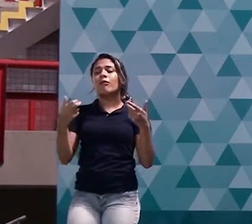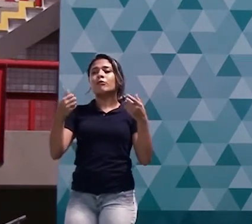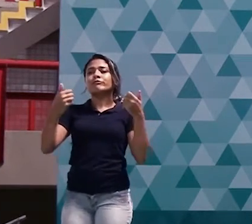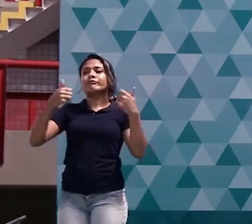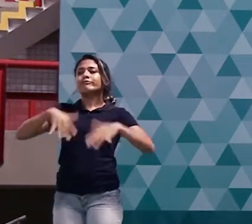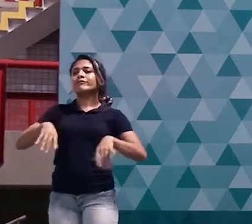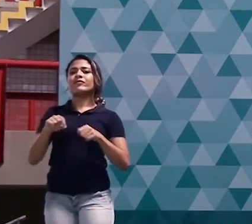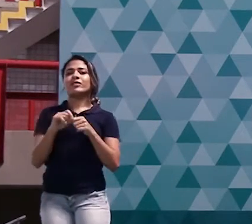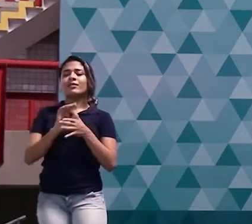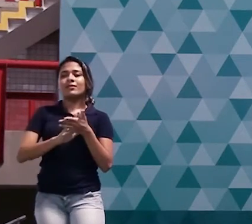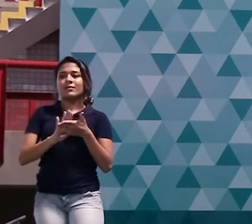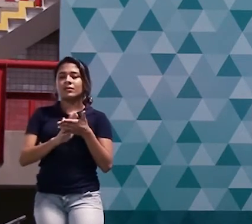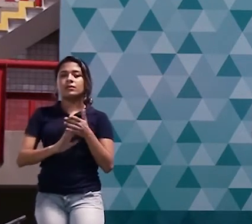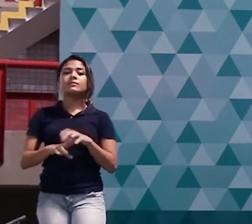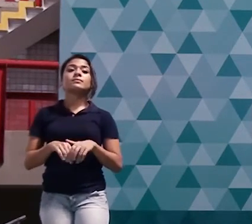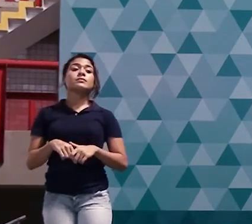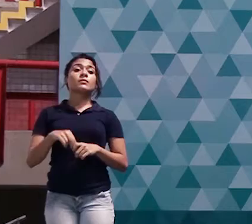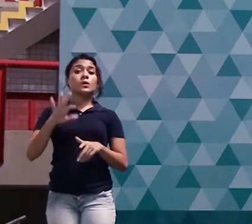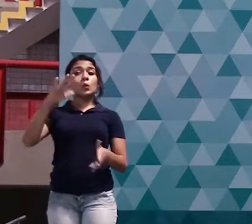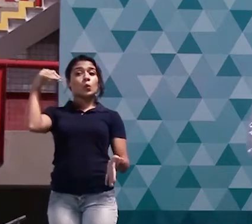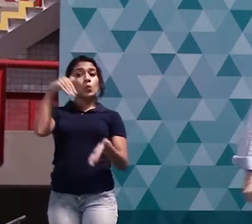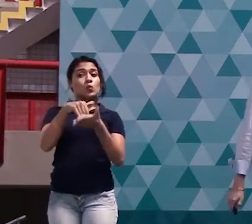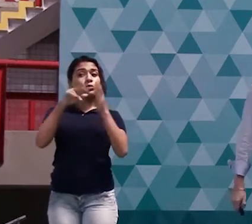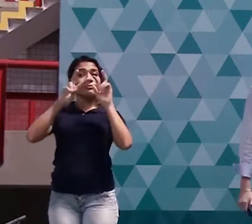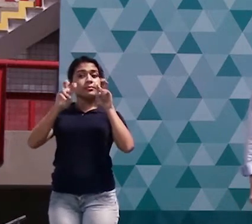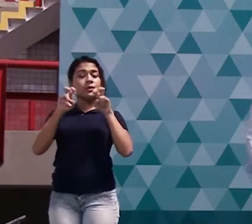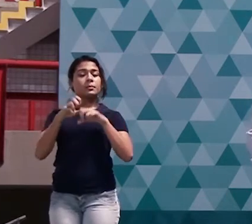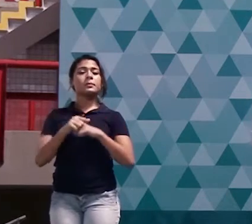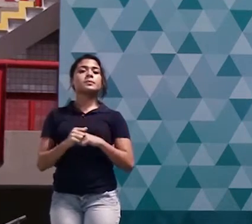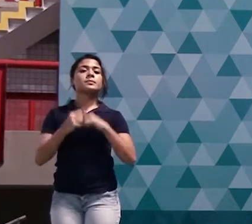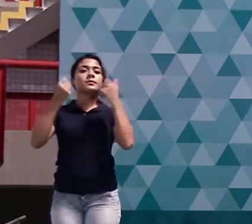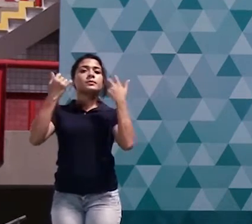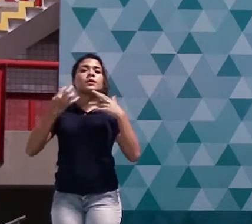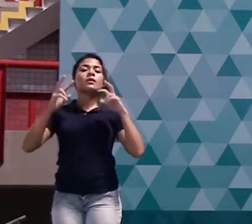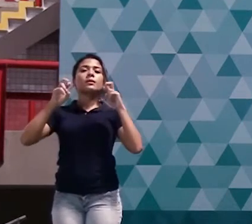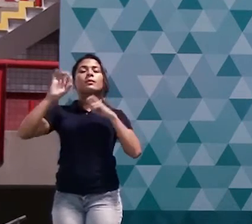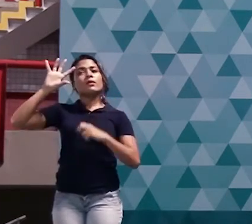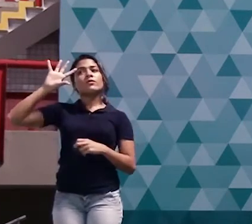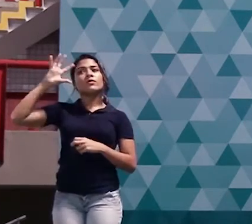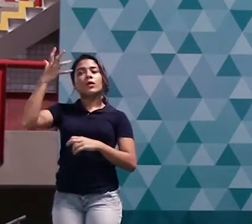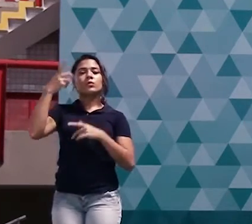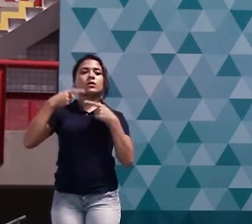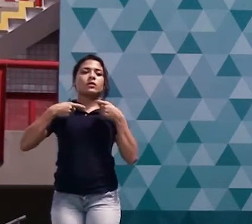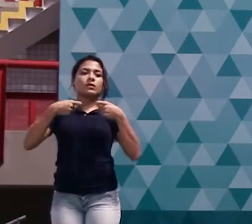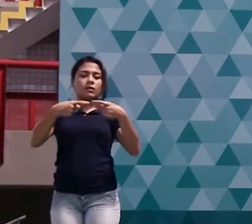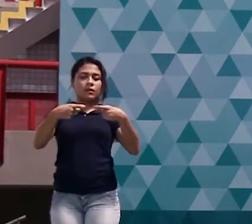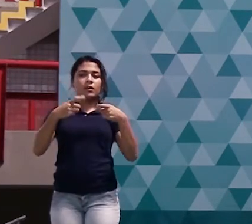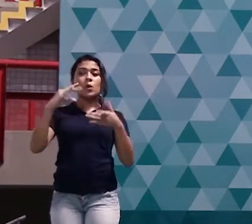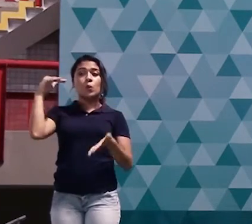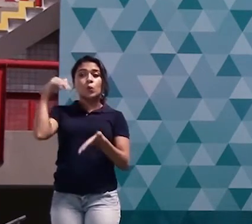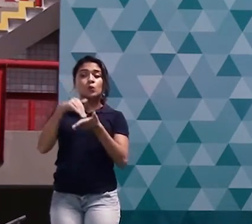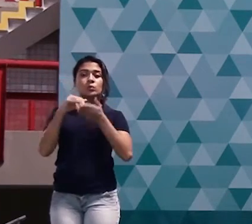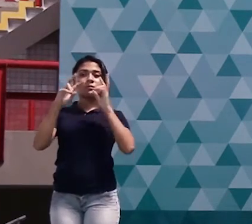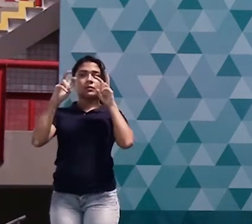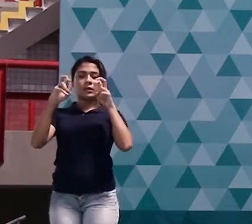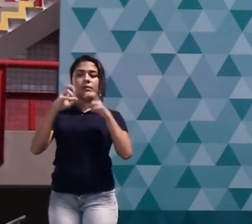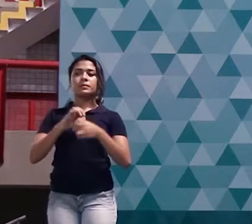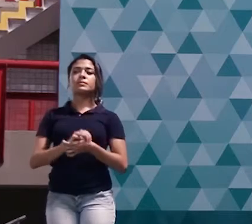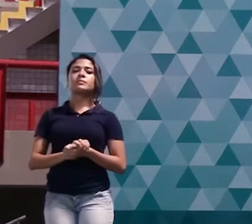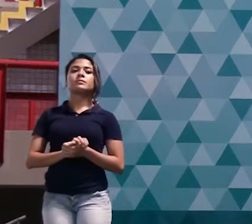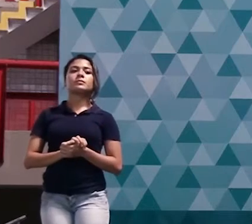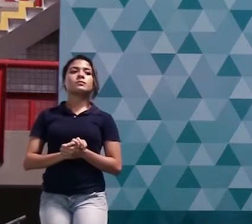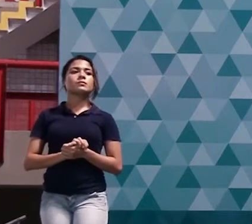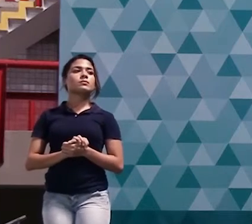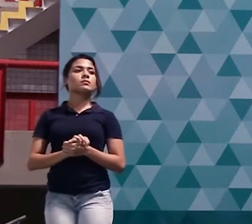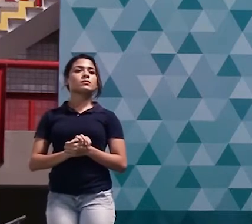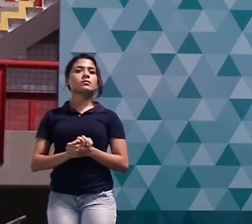que eu só tenho 10 minutinhos. Então vamos falar sobre as revoltas e as guerras. É o último tema que a gente vai ter aqui, tá? Depois eu tinha